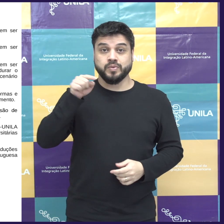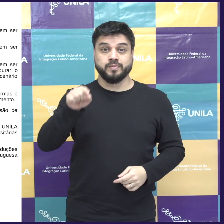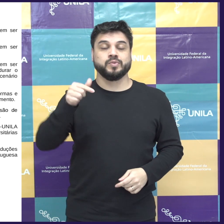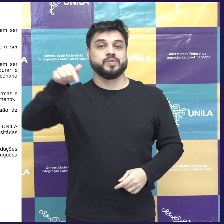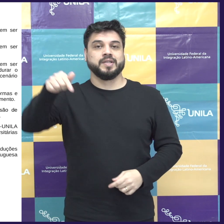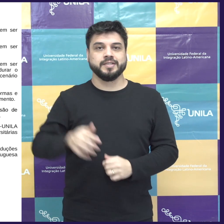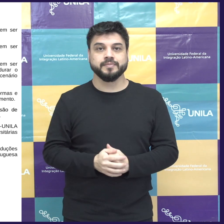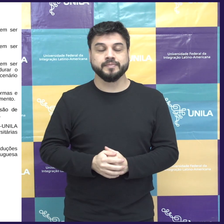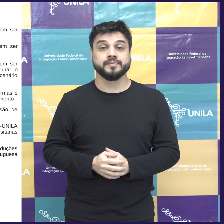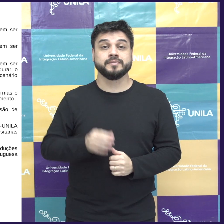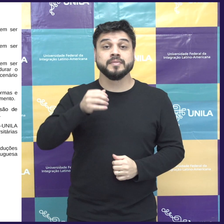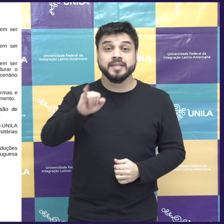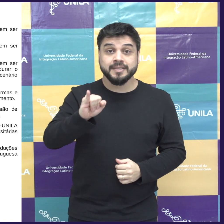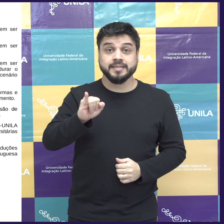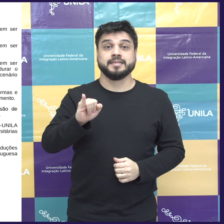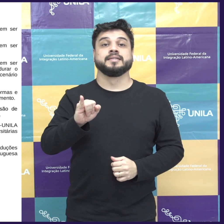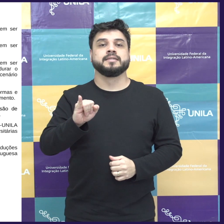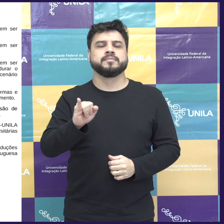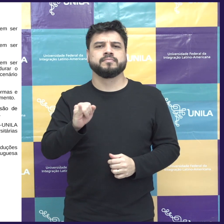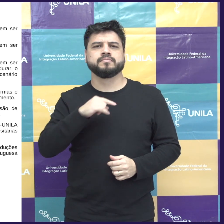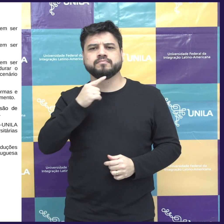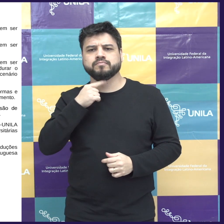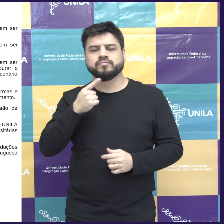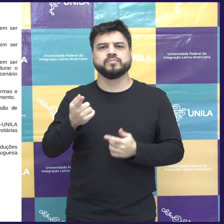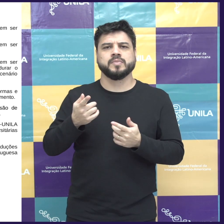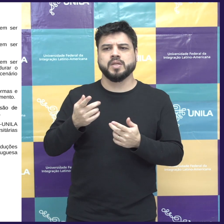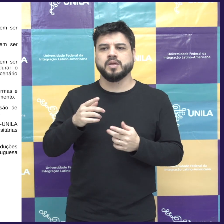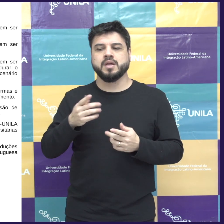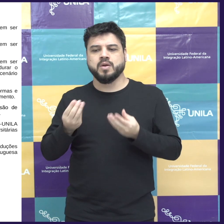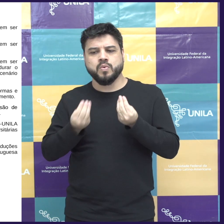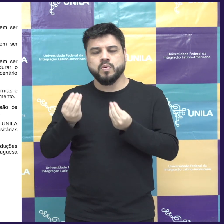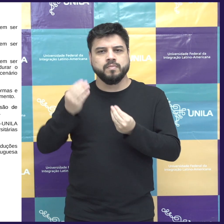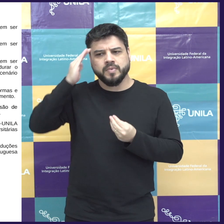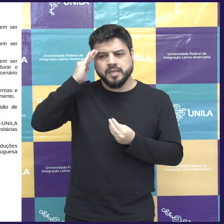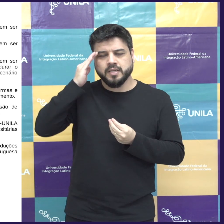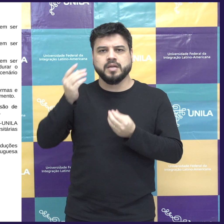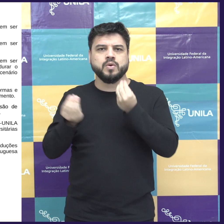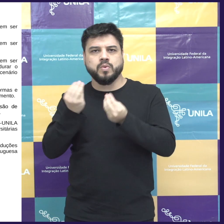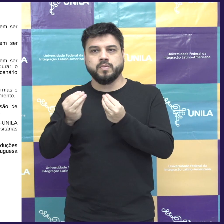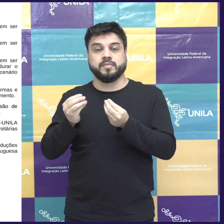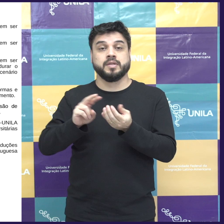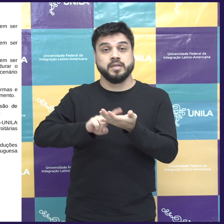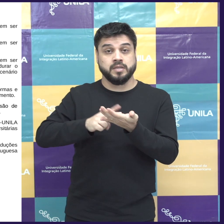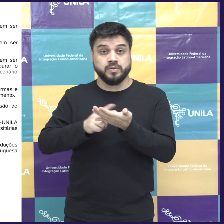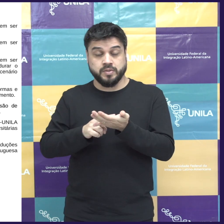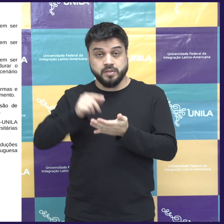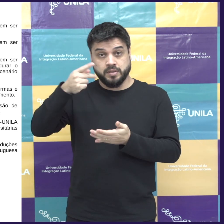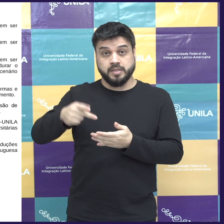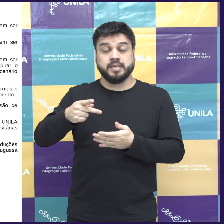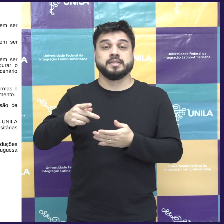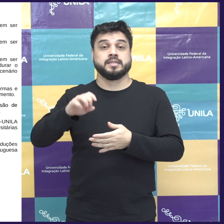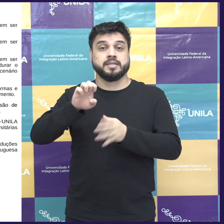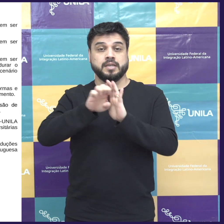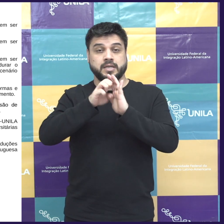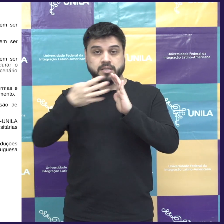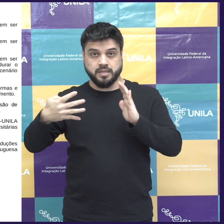12.7. Caso haja possíveis divergências de interpretação entre as diferentes traduções do presente edital, a comissão